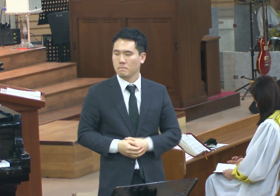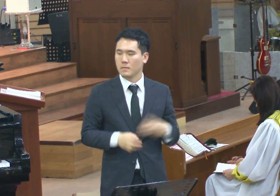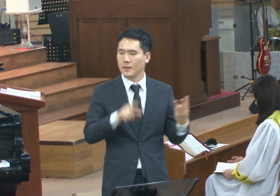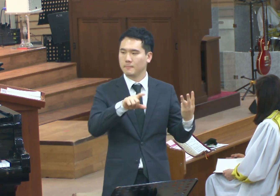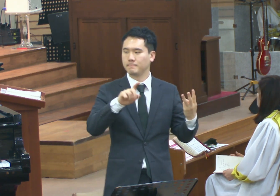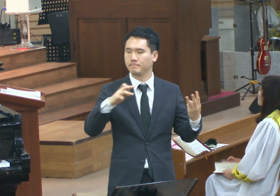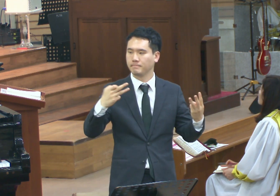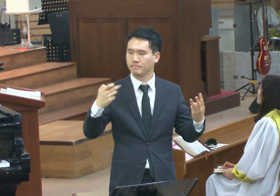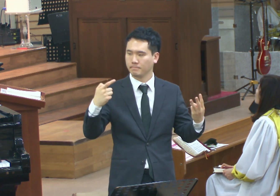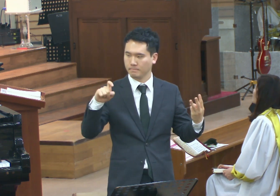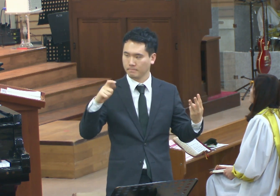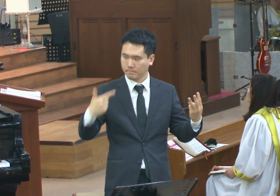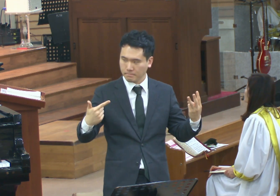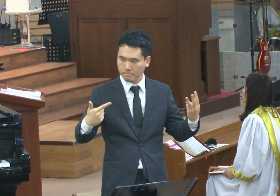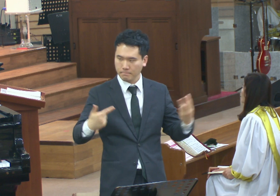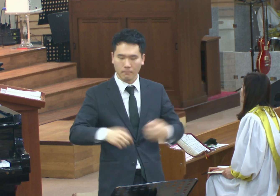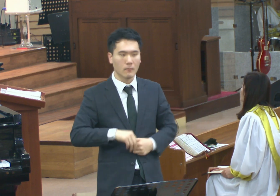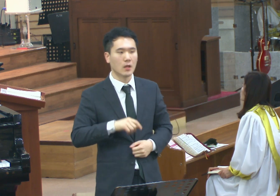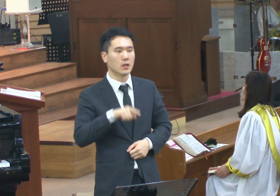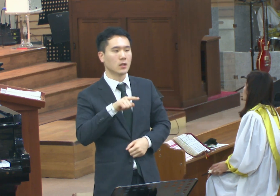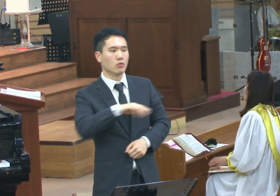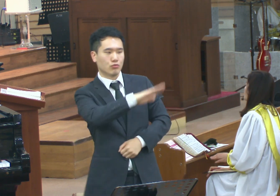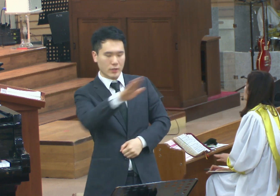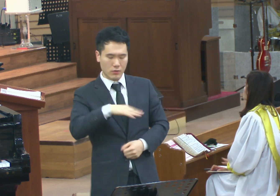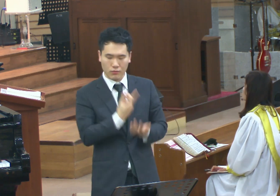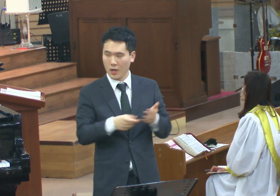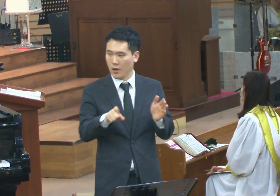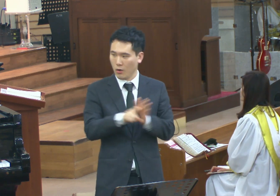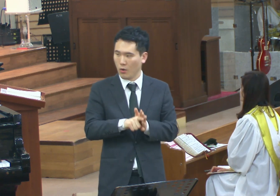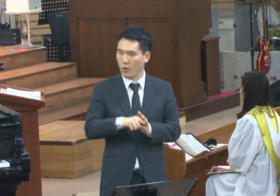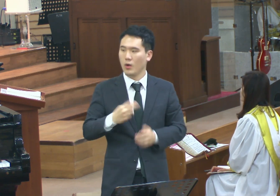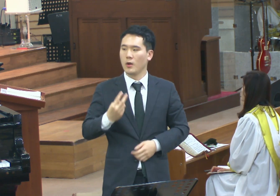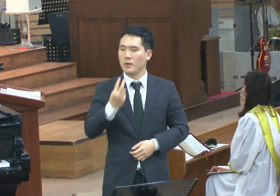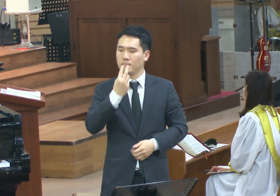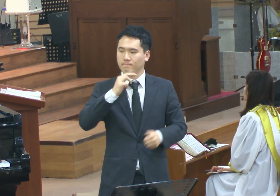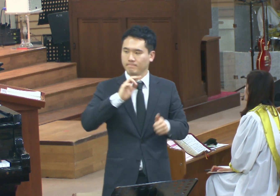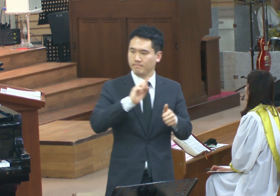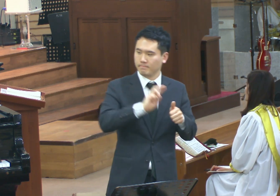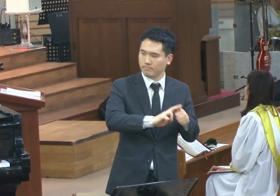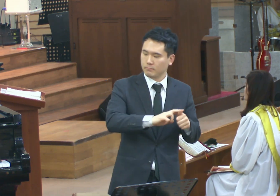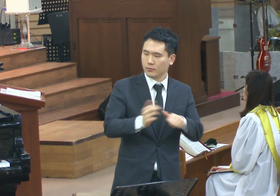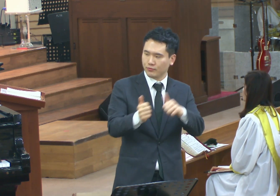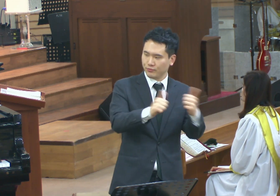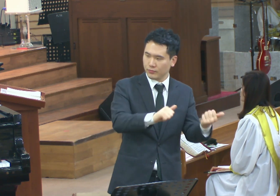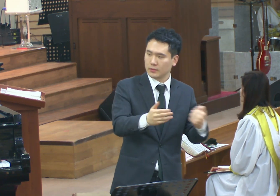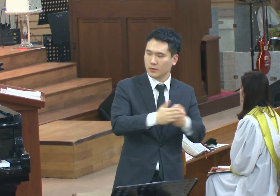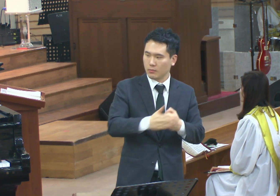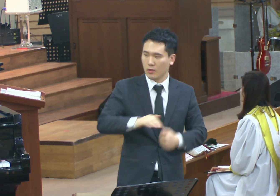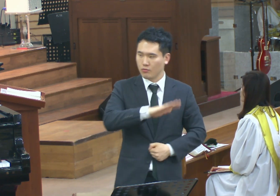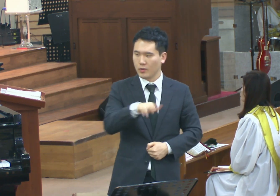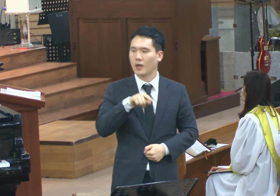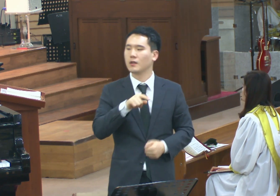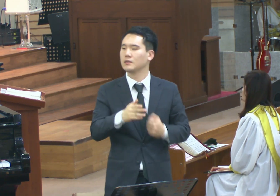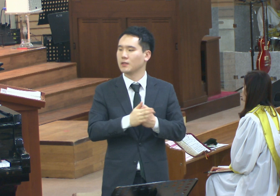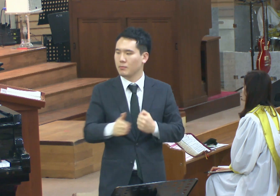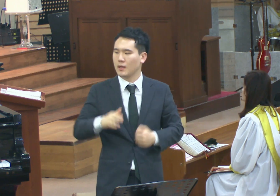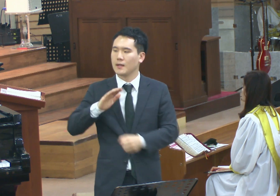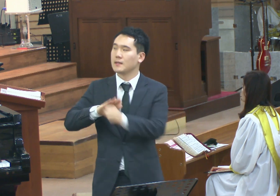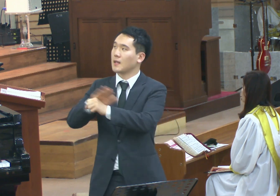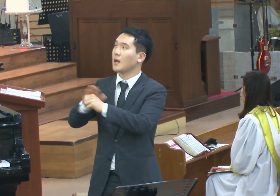읽겠습니다. 시작. 그가 우리를 위하여 목숨을 버리셨으니 우리가 이로써 사랑을 알고 우리도 형제들을